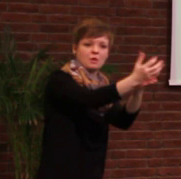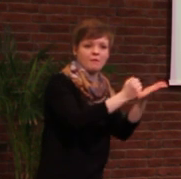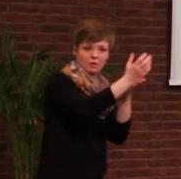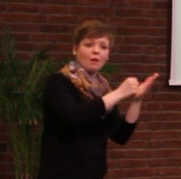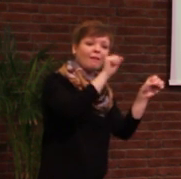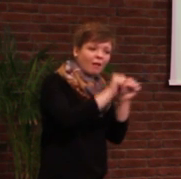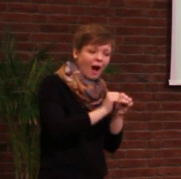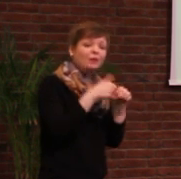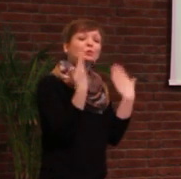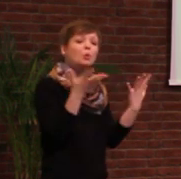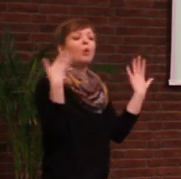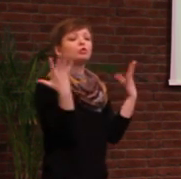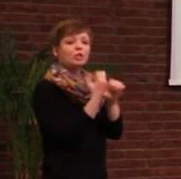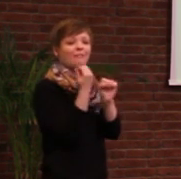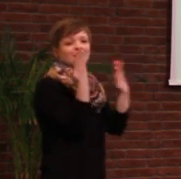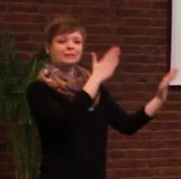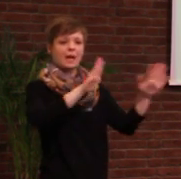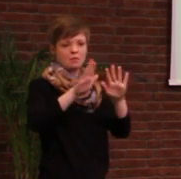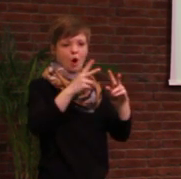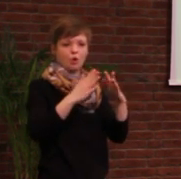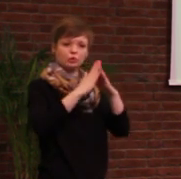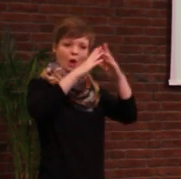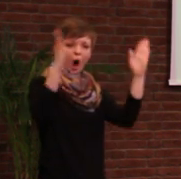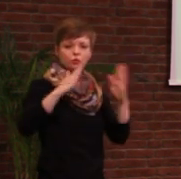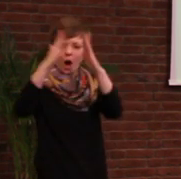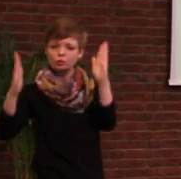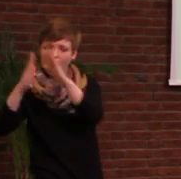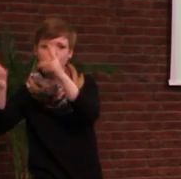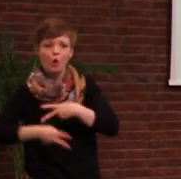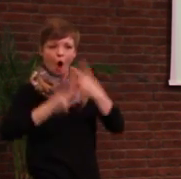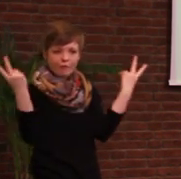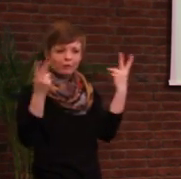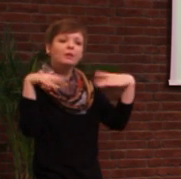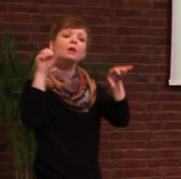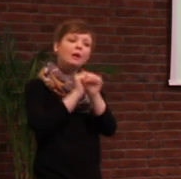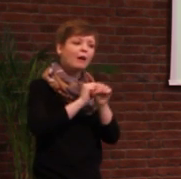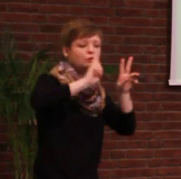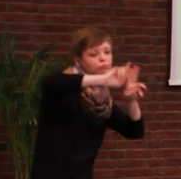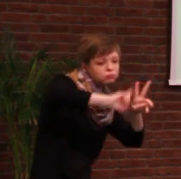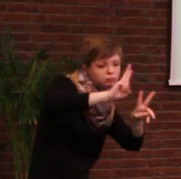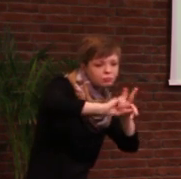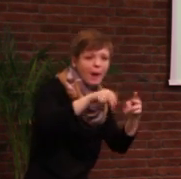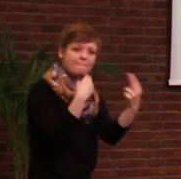werden, die 10.000 öffentlichen Gebäude Berlins, überwiegend Energieschleudern, energetisch zu sanieren,